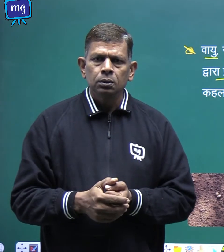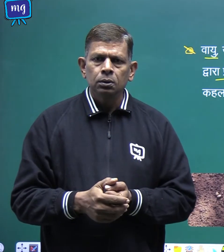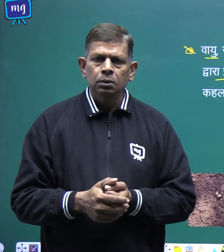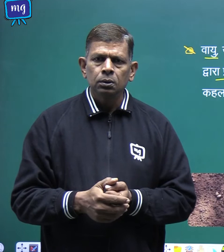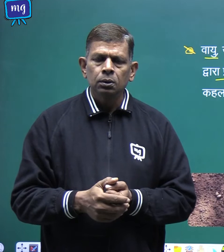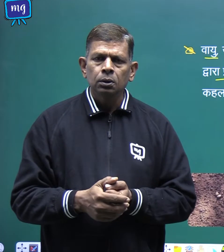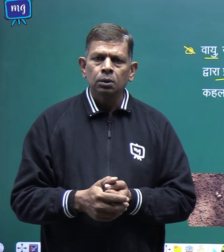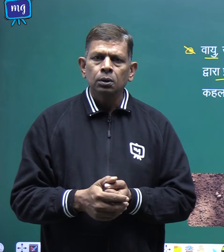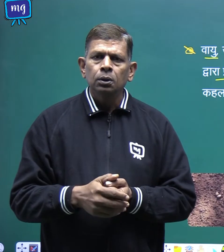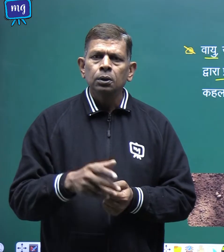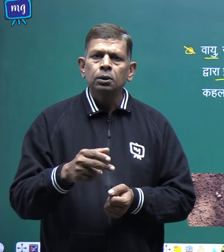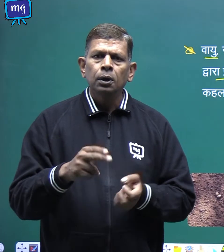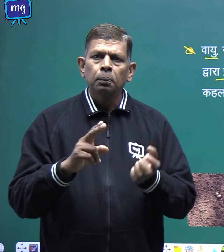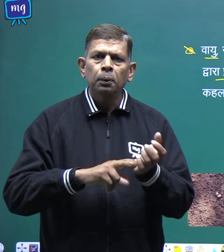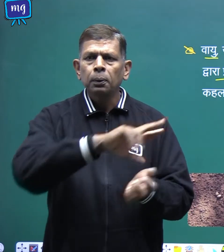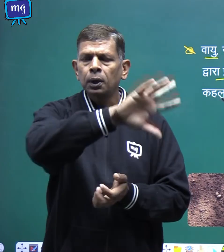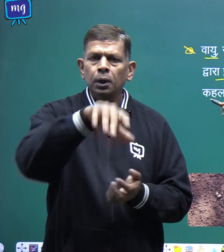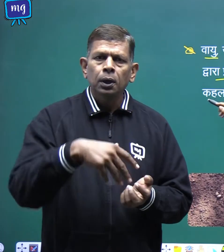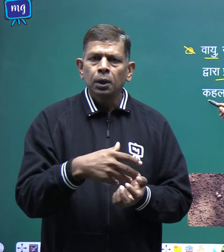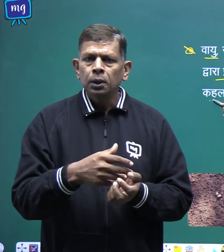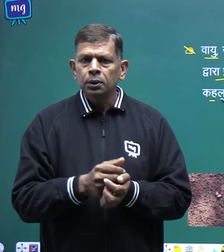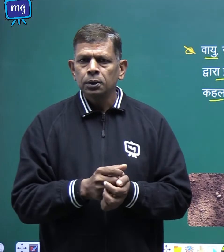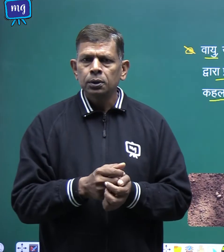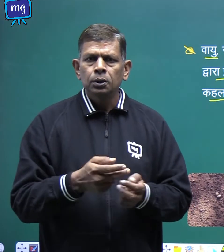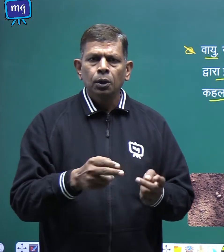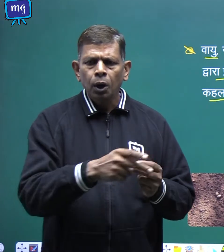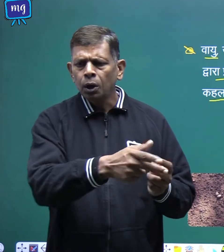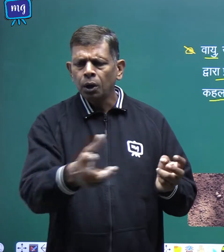ये प्राकृतिक संसाधन कहलाते हैं।